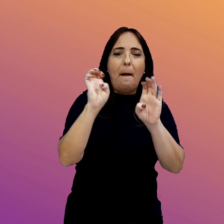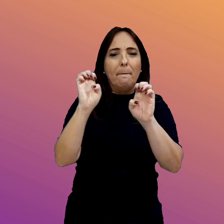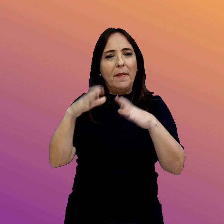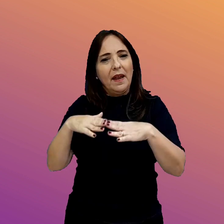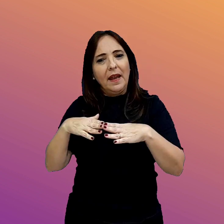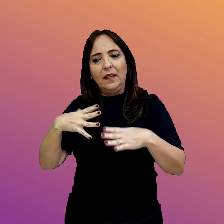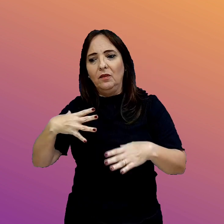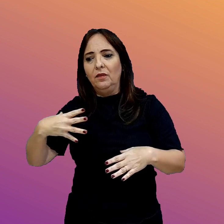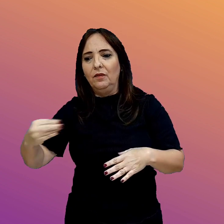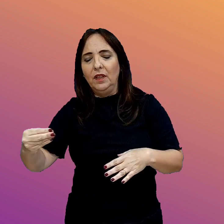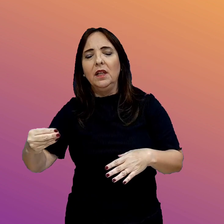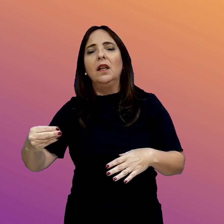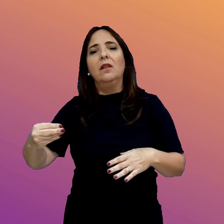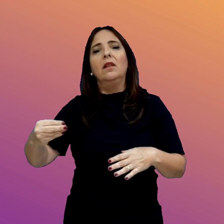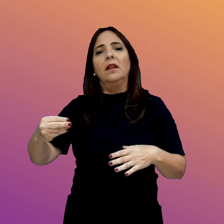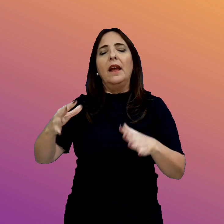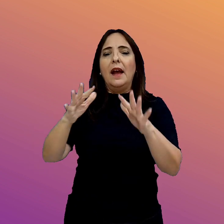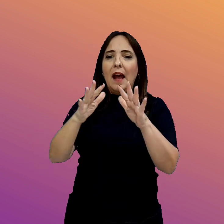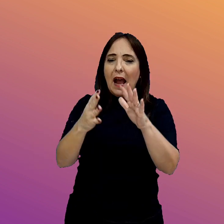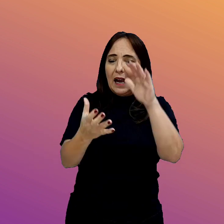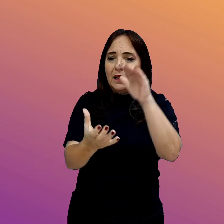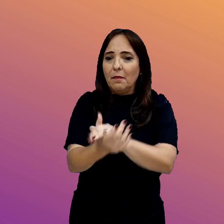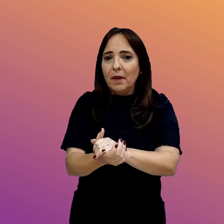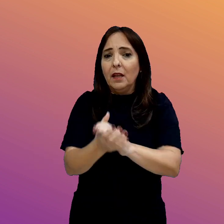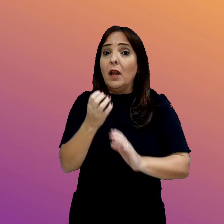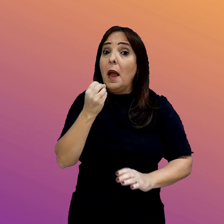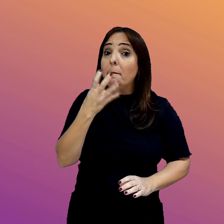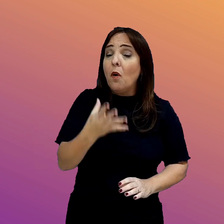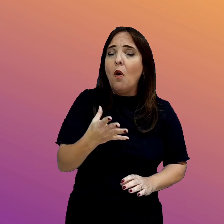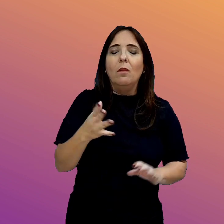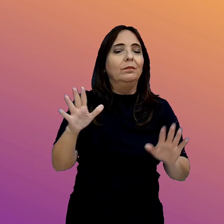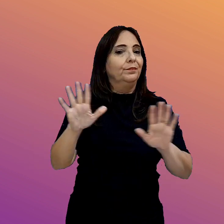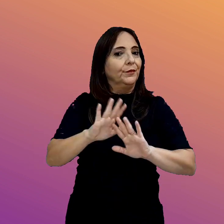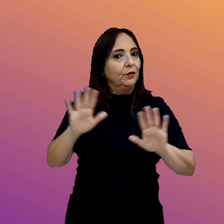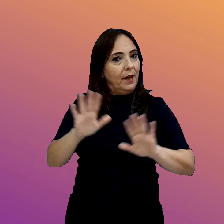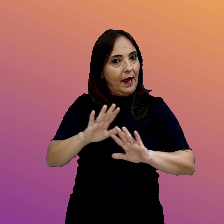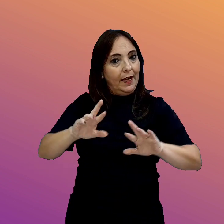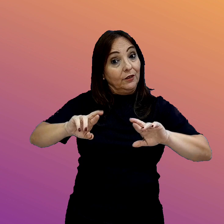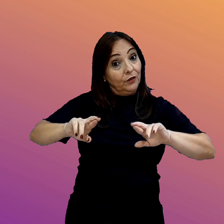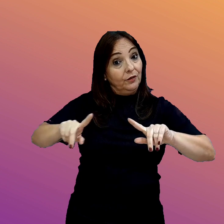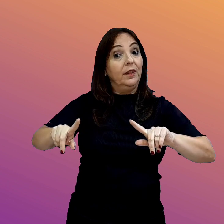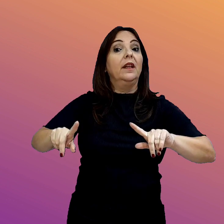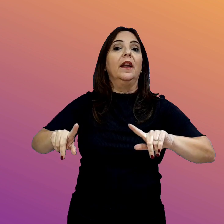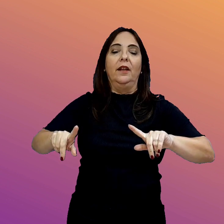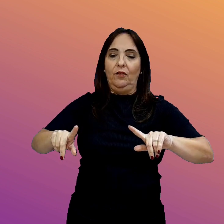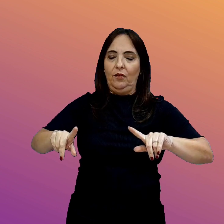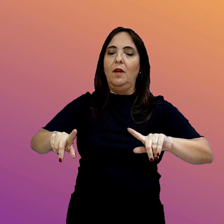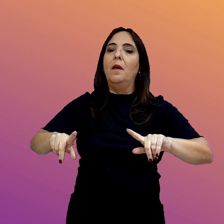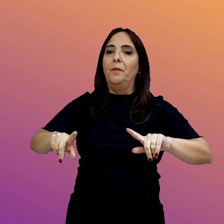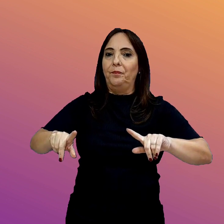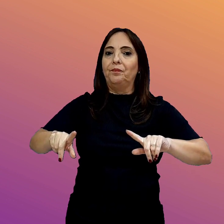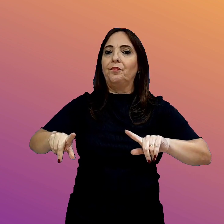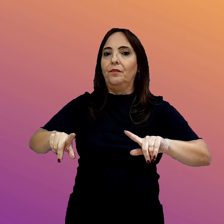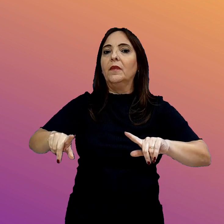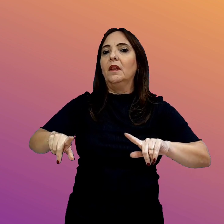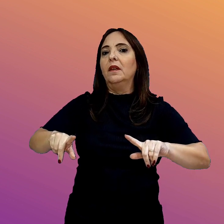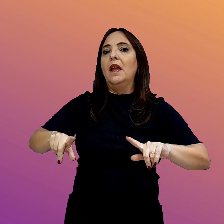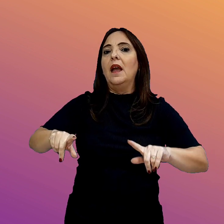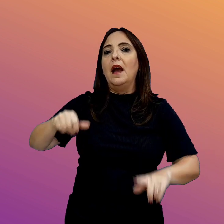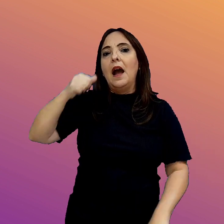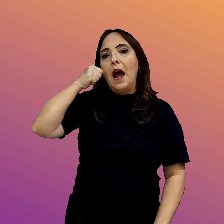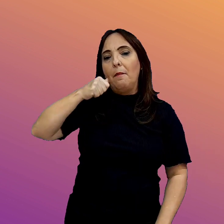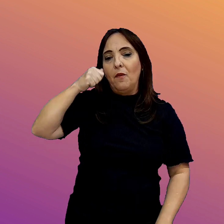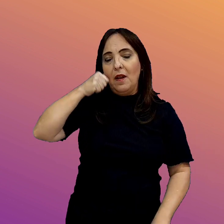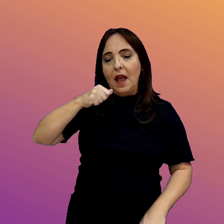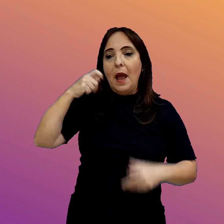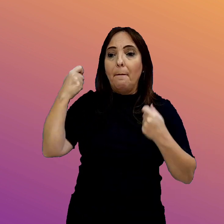o nosso lar vai ter uma harmonia, o casamento vai ser bom. Não é dessa forma. Ela precisa primeiro cuidar